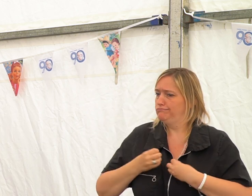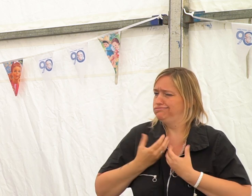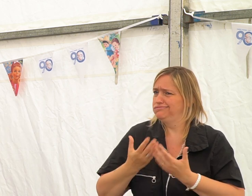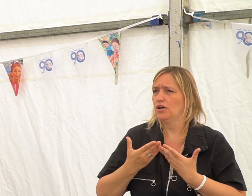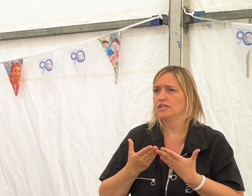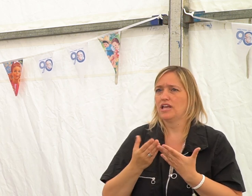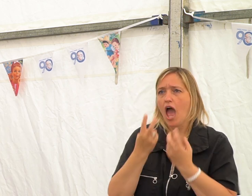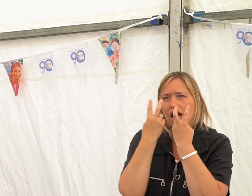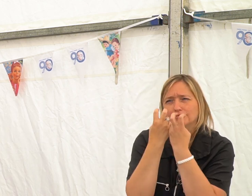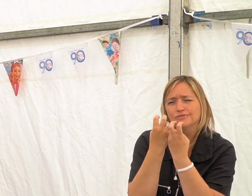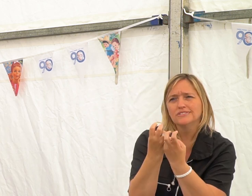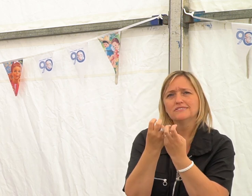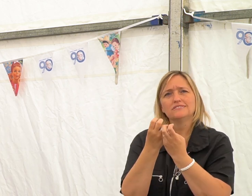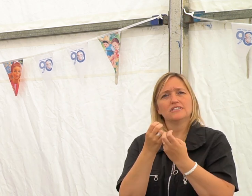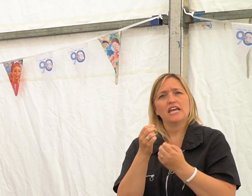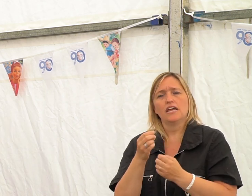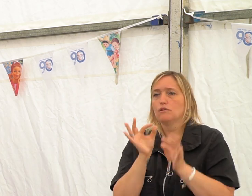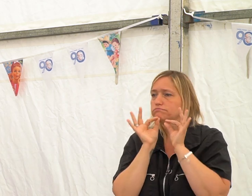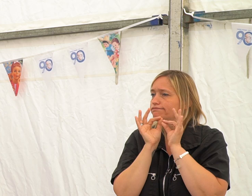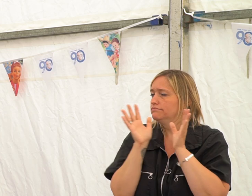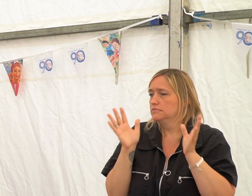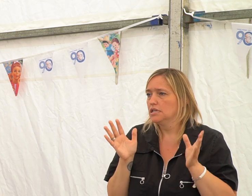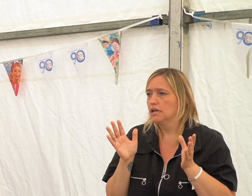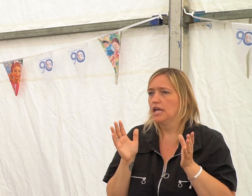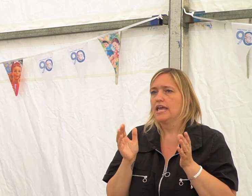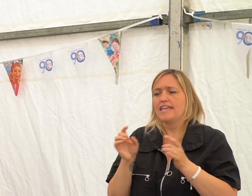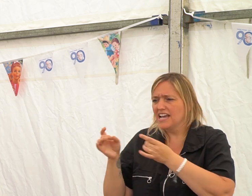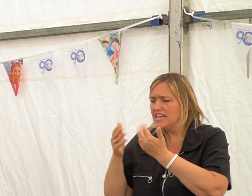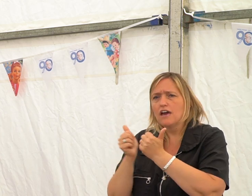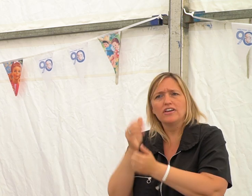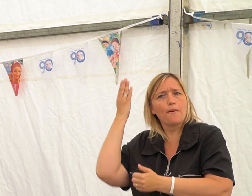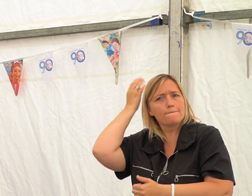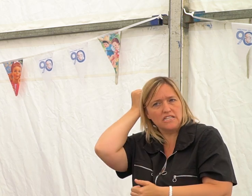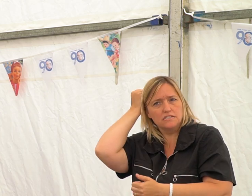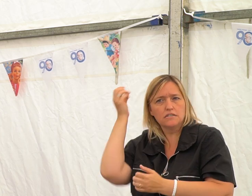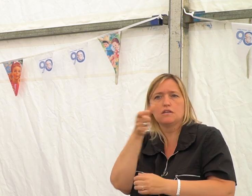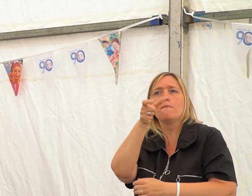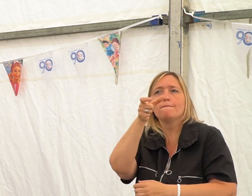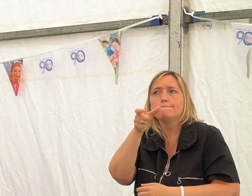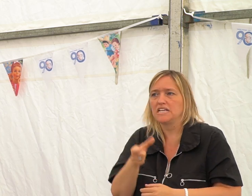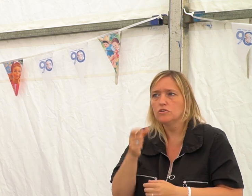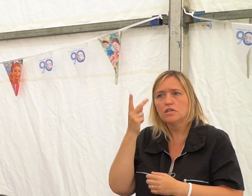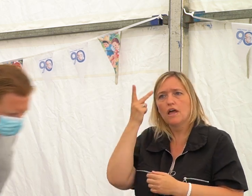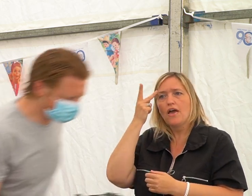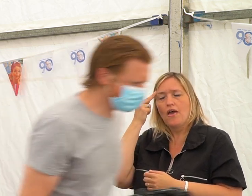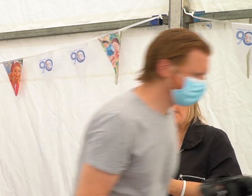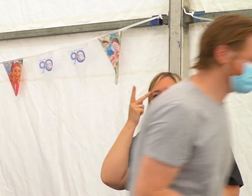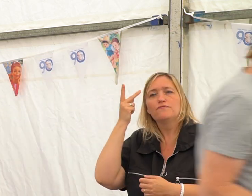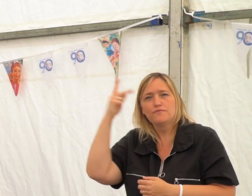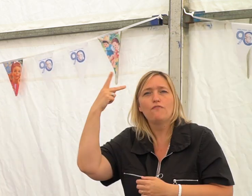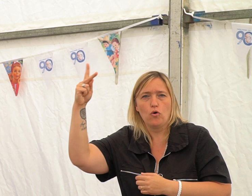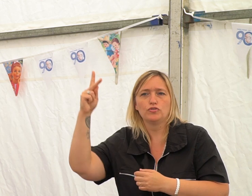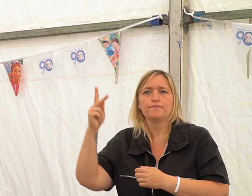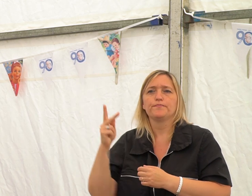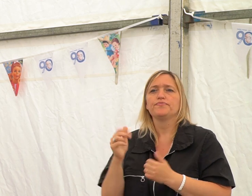attentif et incroyablement talentueux. Il a créé avec Martine un personnage si vivant qu'elle a su